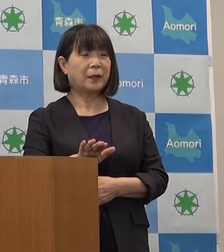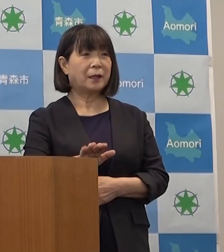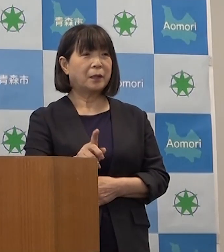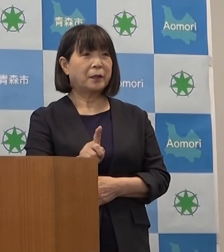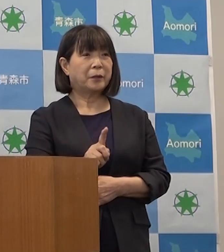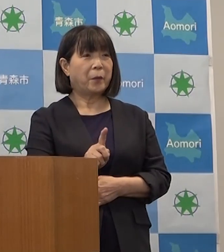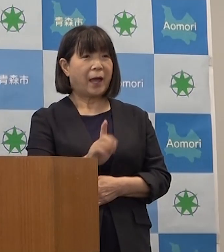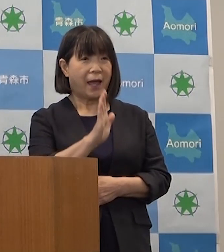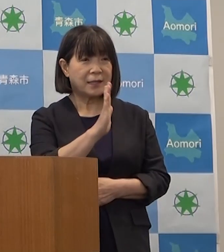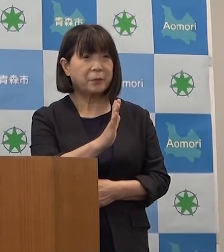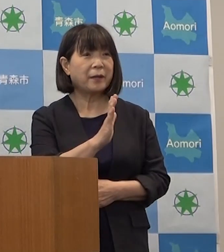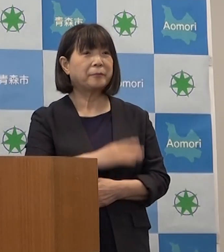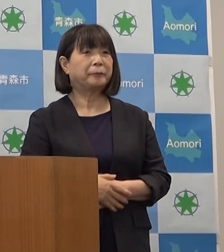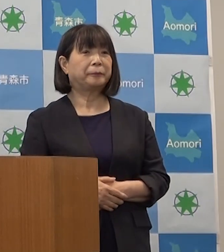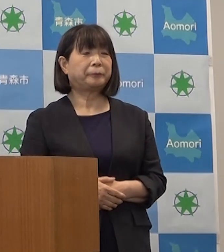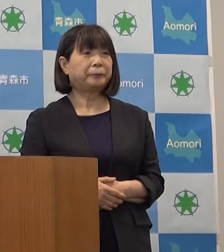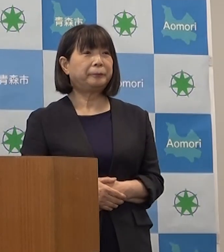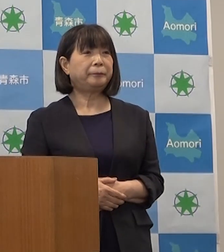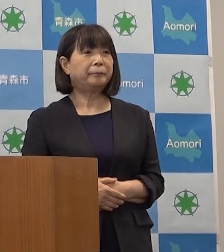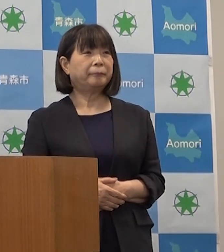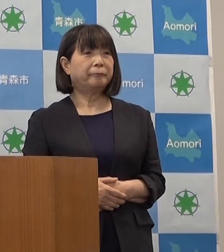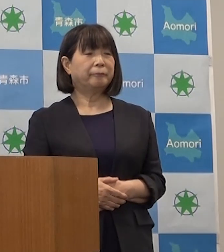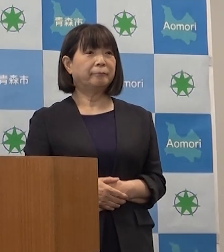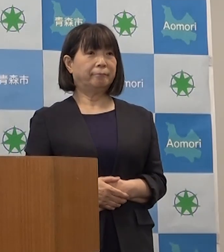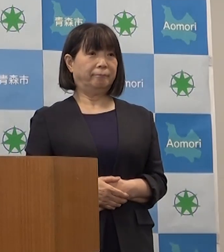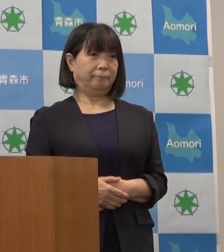ましたらお願いいたします。